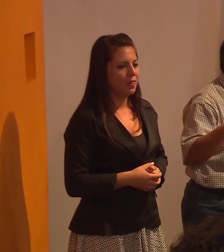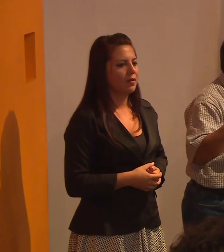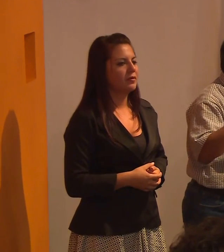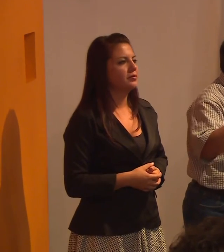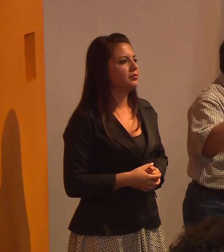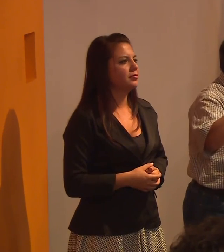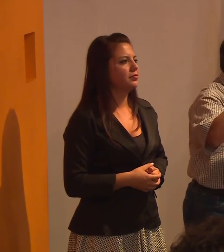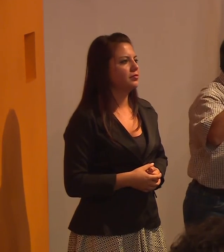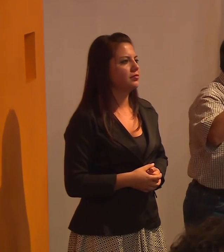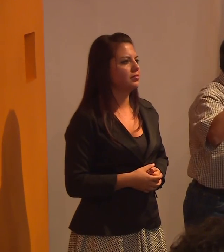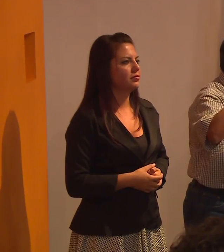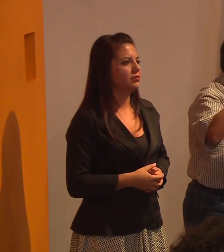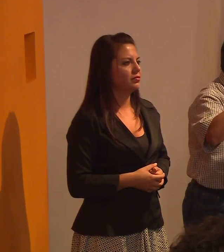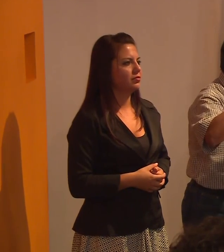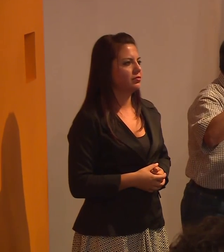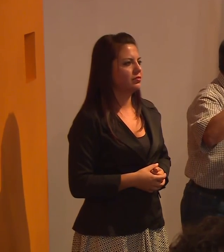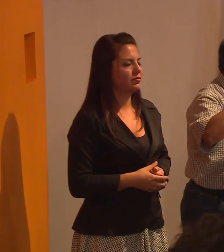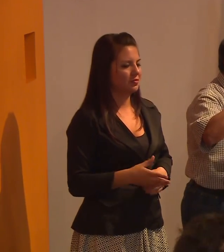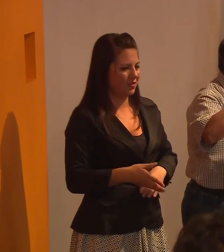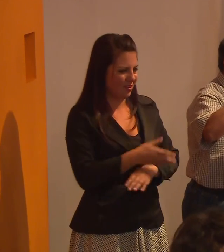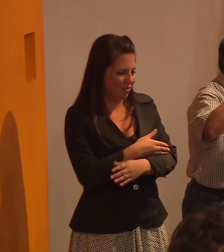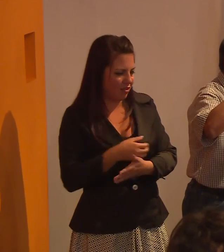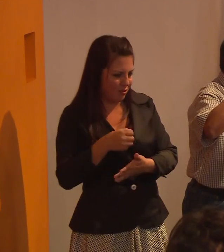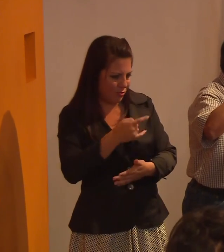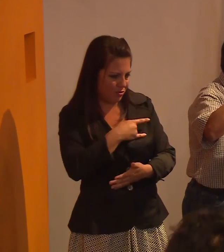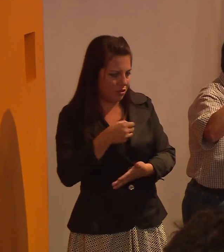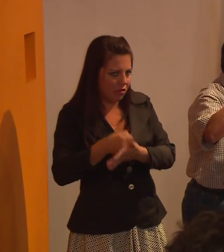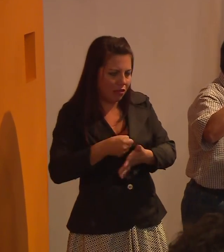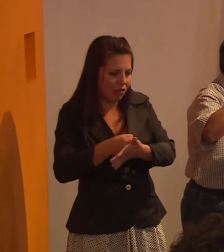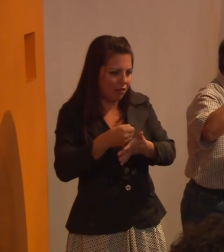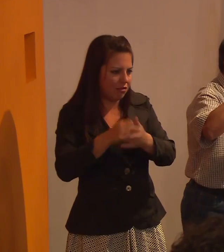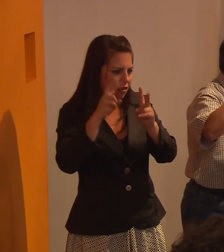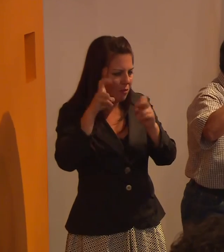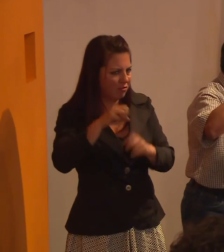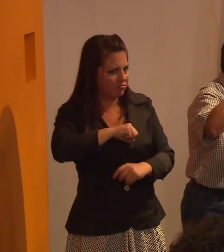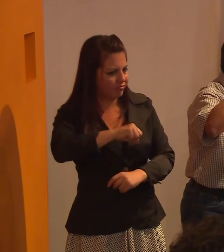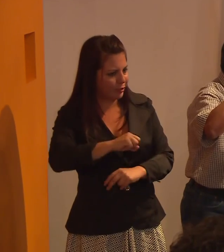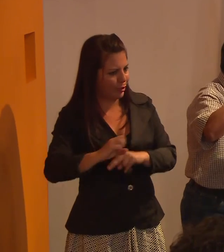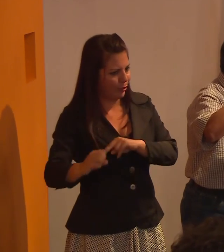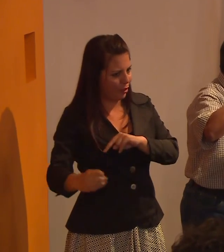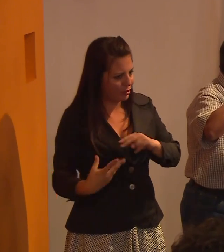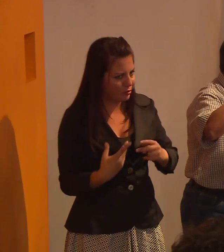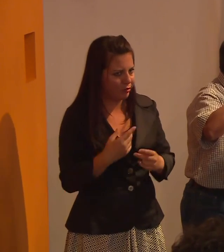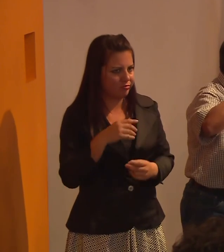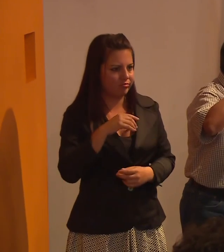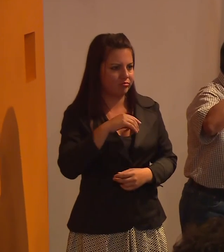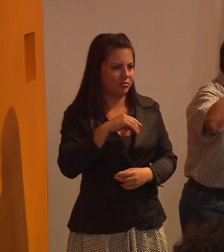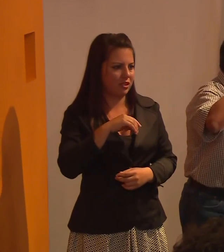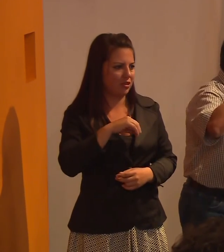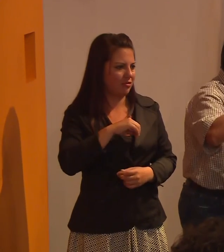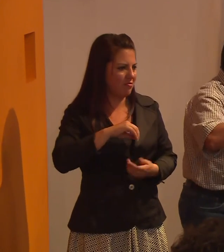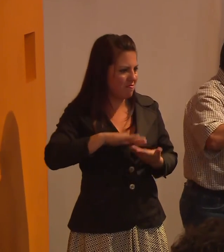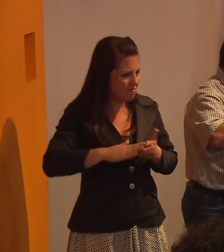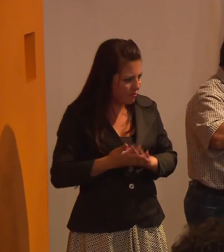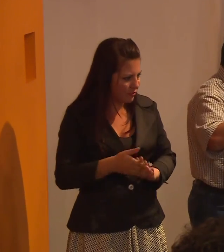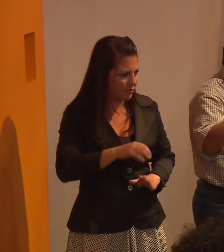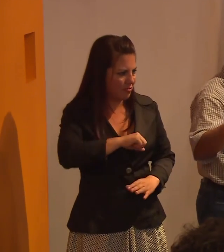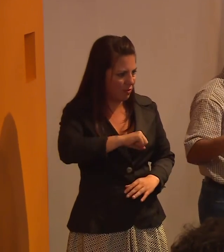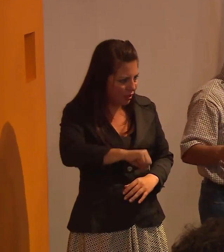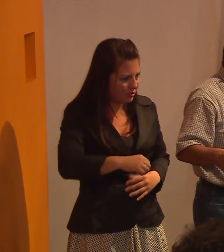la universidad, por el Frente Amplio, por el derecho a la educación, los derechos y la paz,